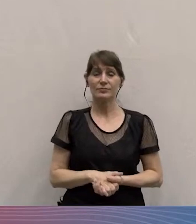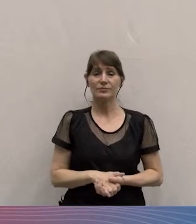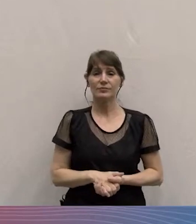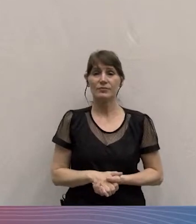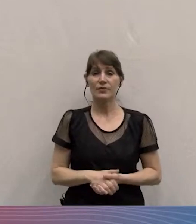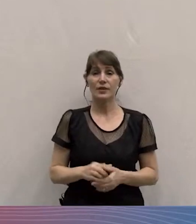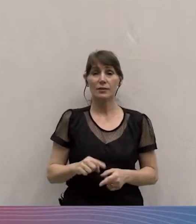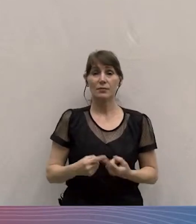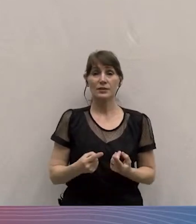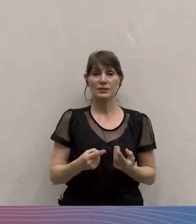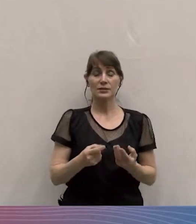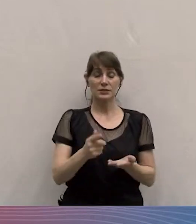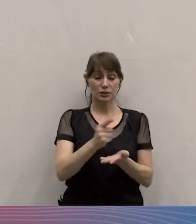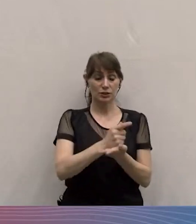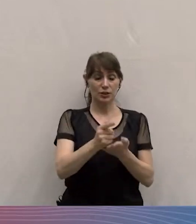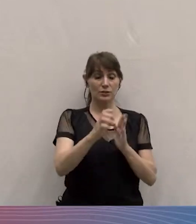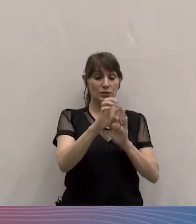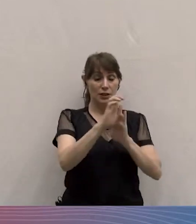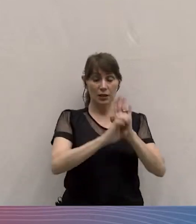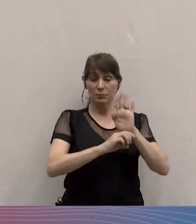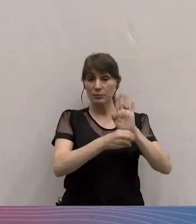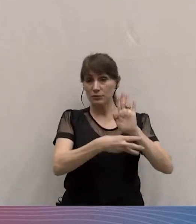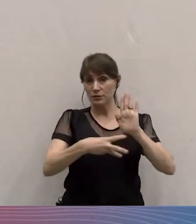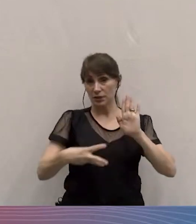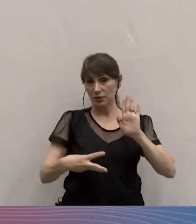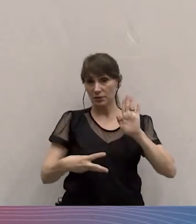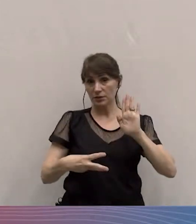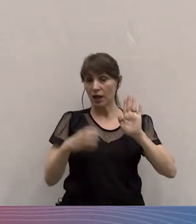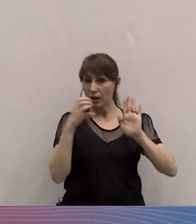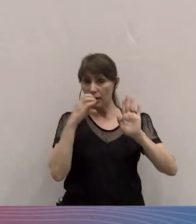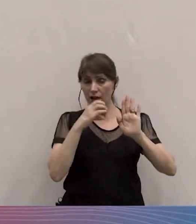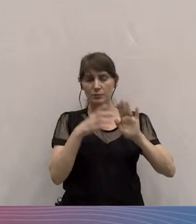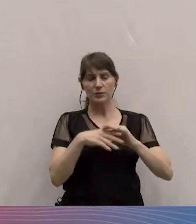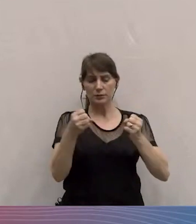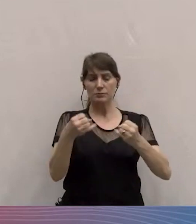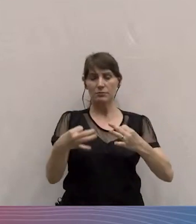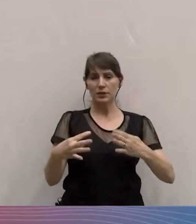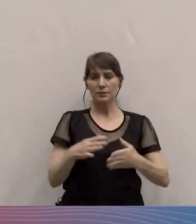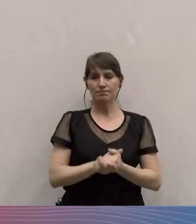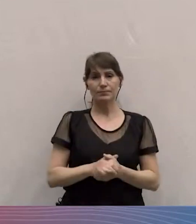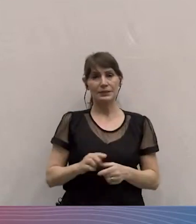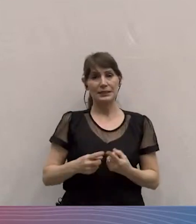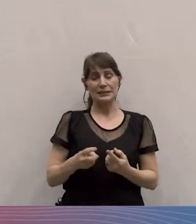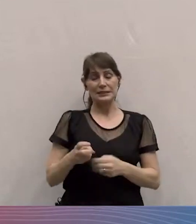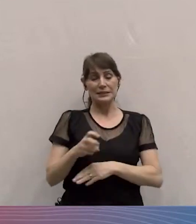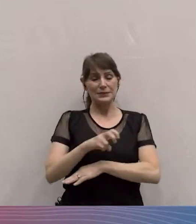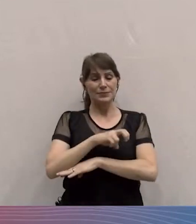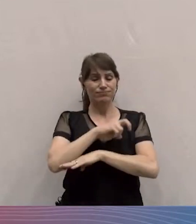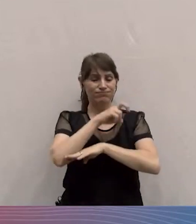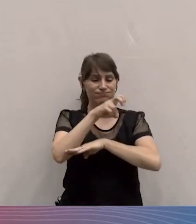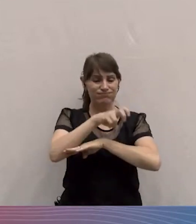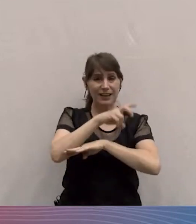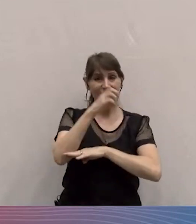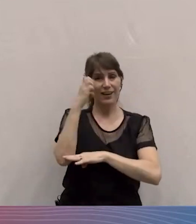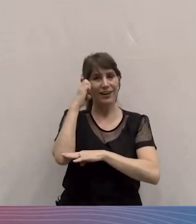Mas, no capítulo 3 de Gênesis, rapidamente, a serpente enganou a Eva.